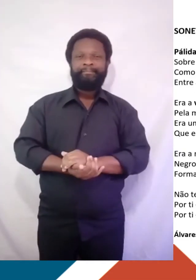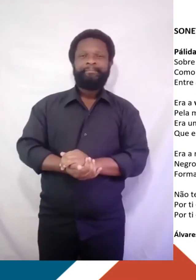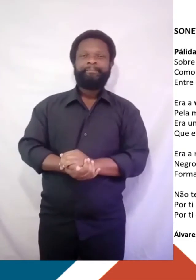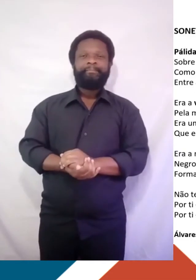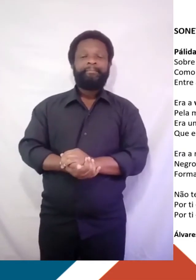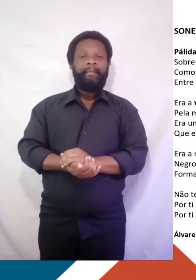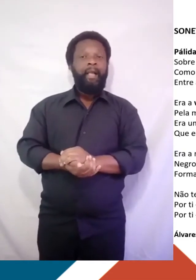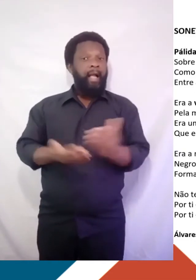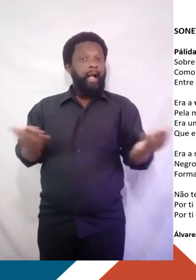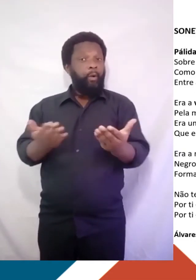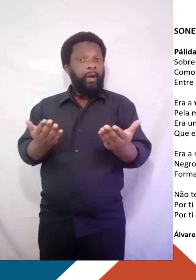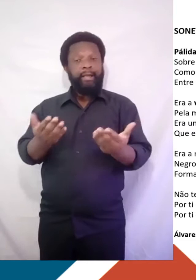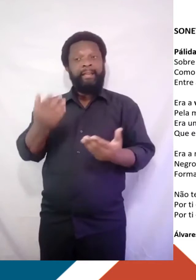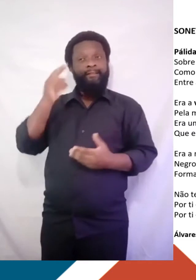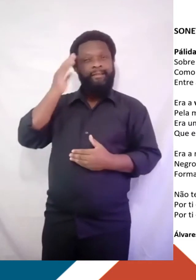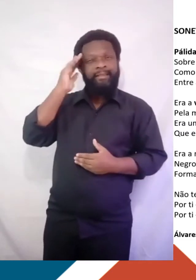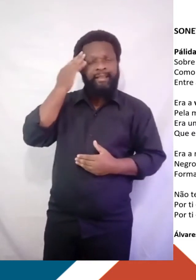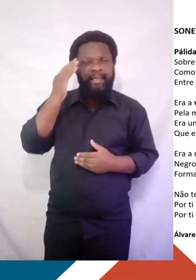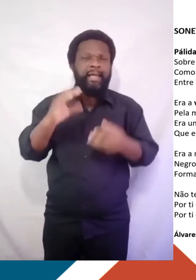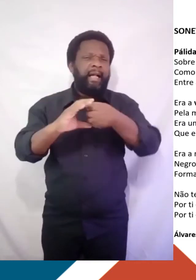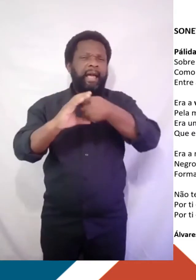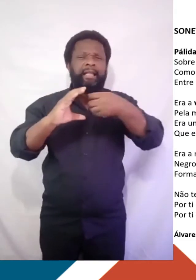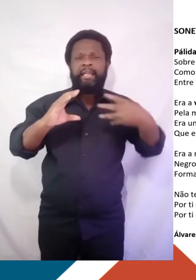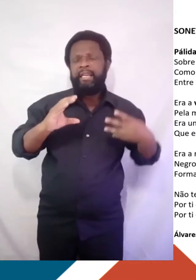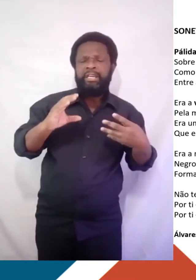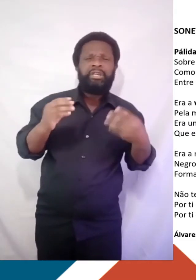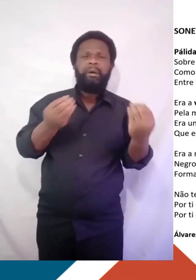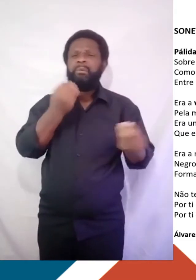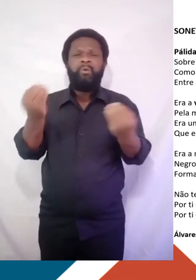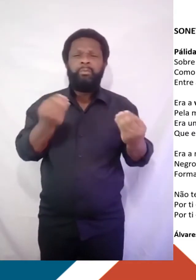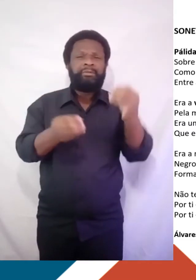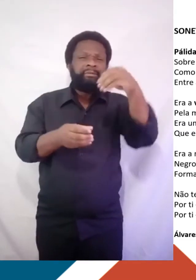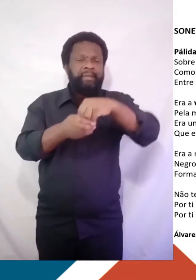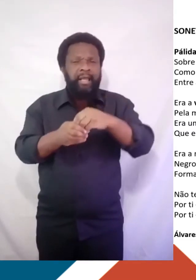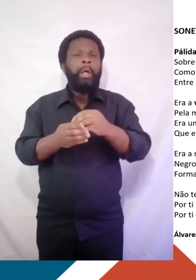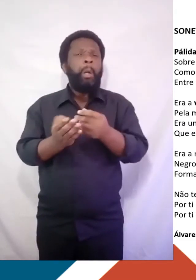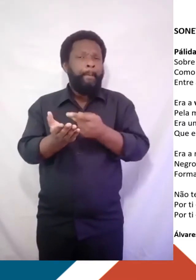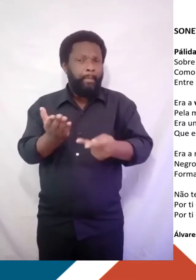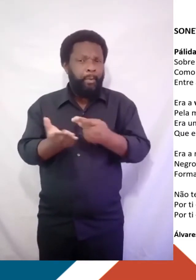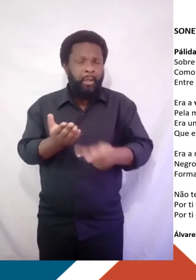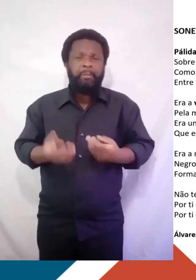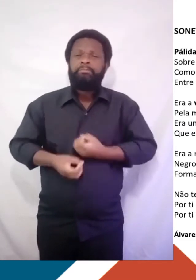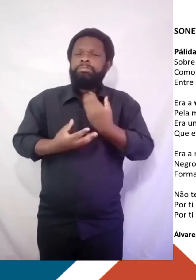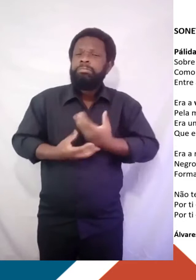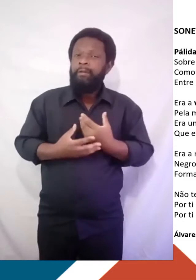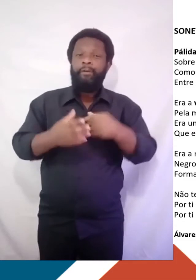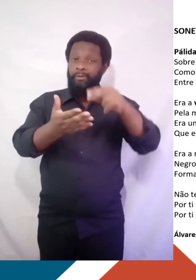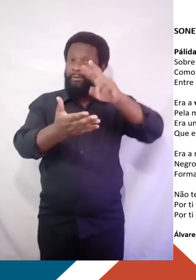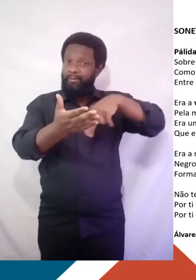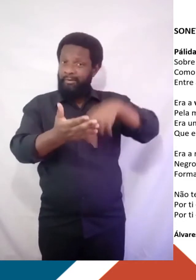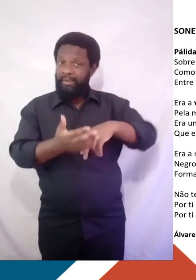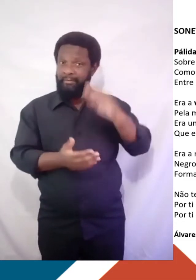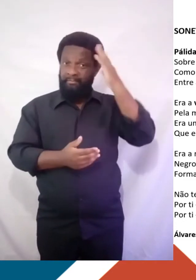visualização. Para percebermos como as características dessa geração aparecem nos poemas, vamos ler o soneto de um dos autores